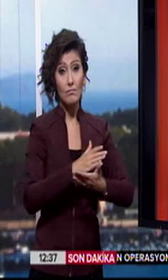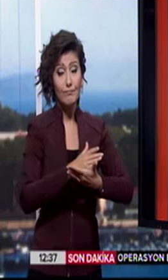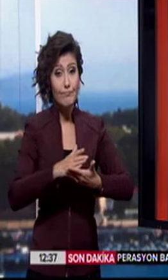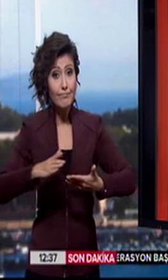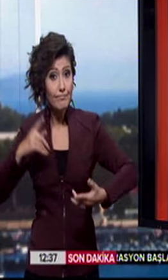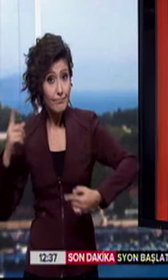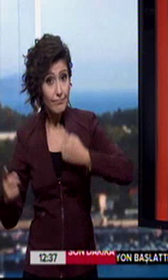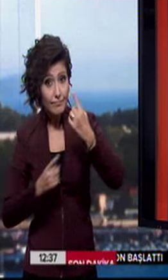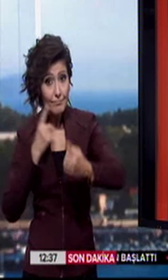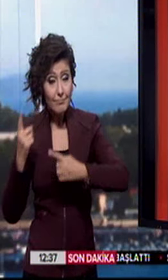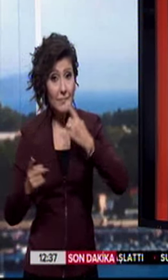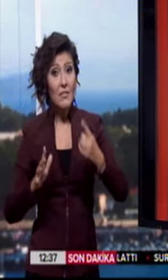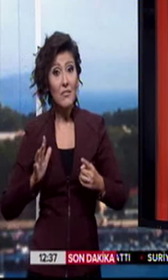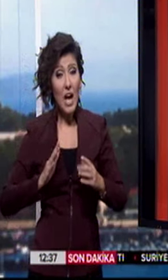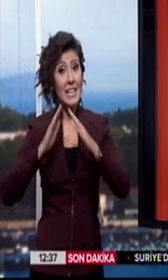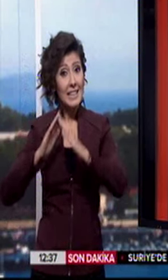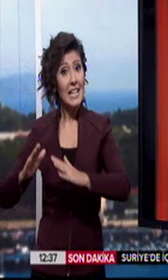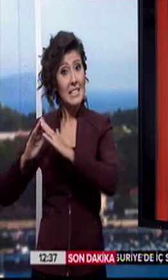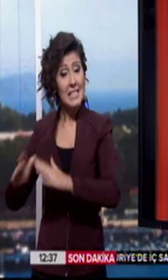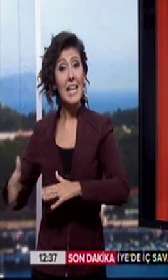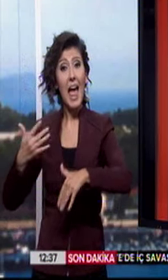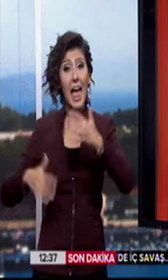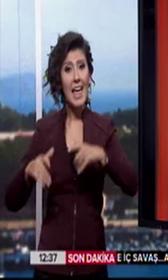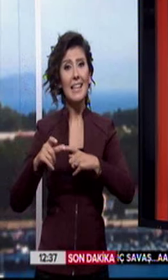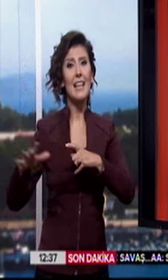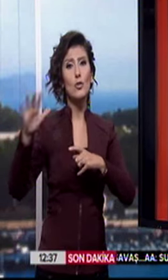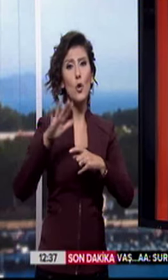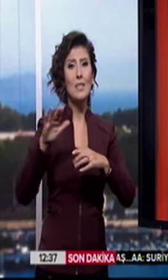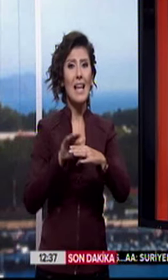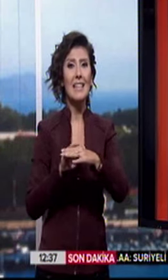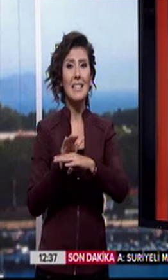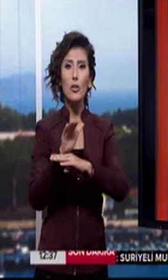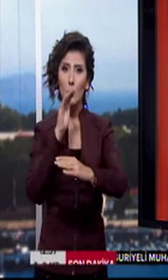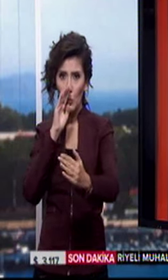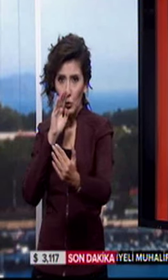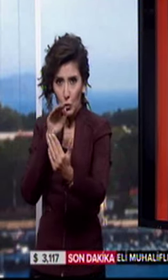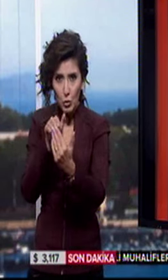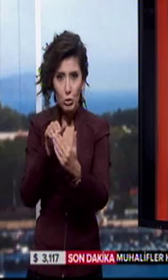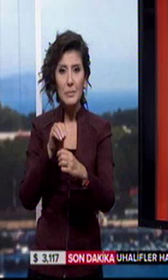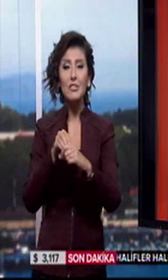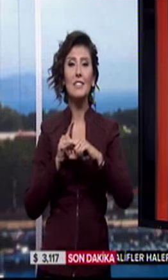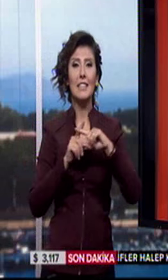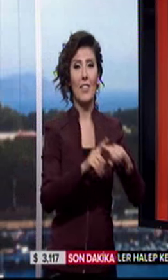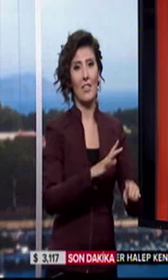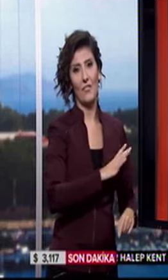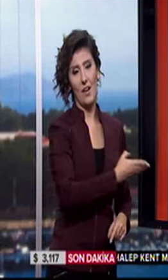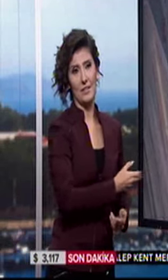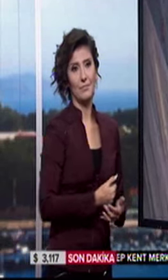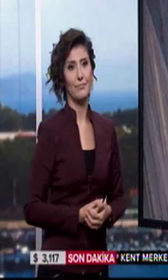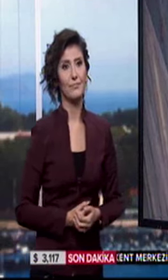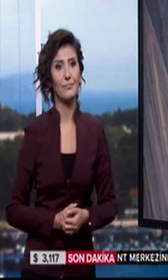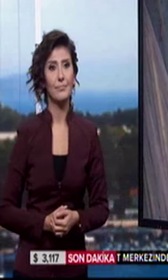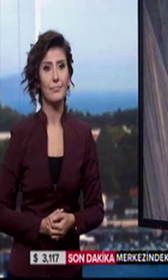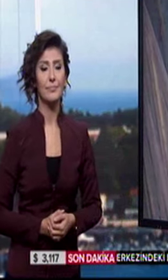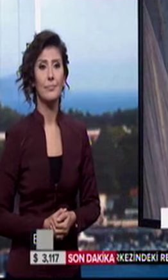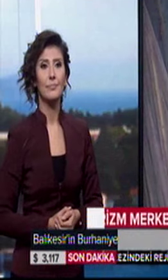çeşitli aktivite alanlarının yer alacağı tesis, engellilerin sosyal yaşama adapte olmasına katkı sağlayacak.